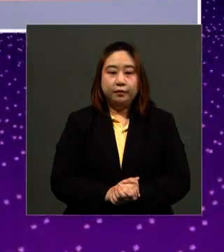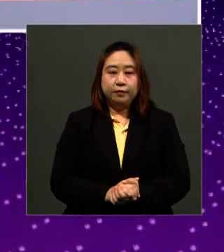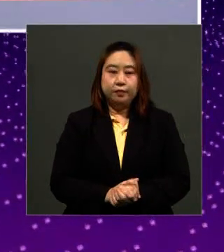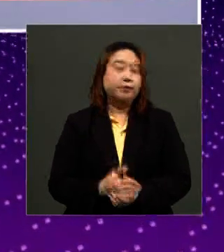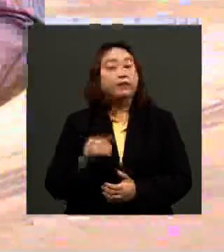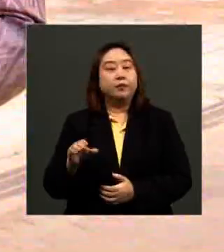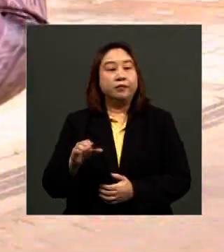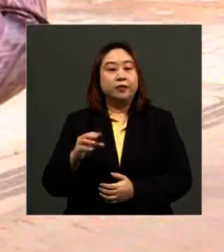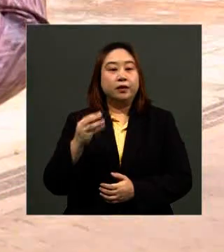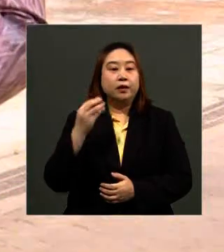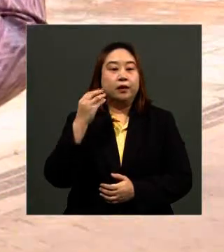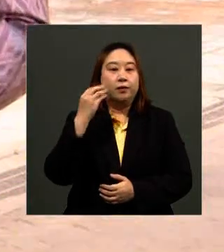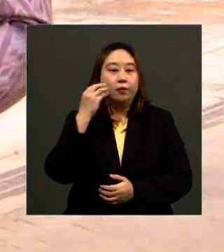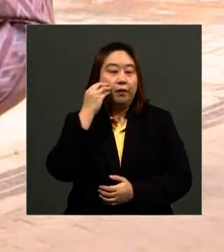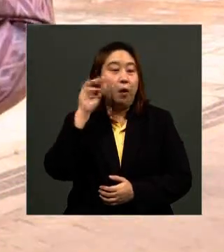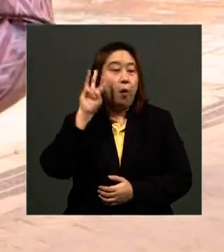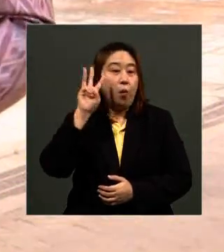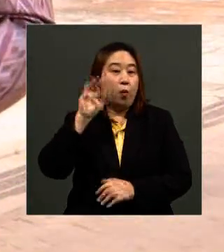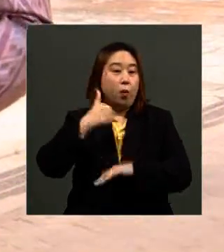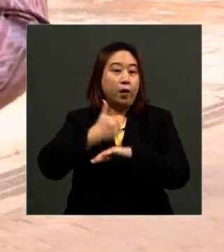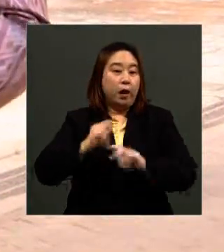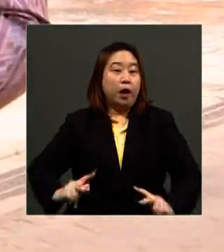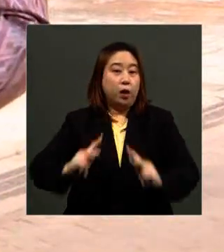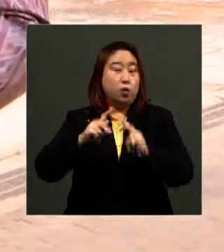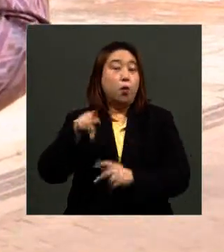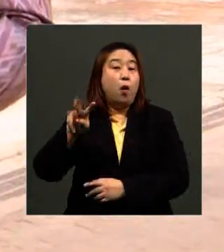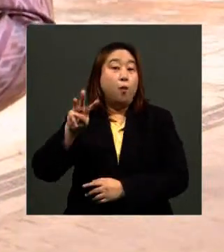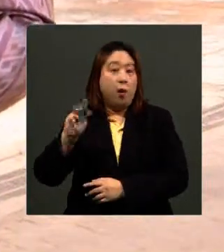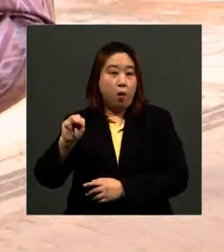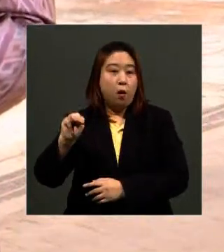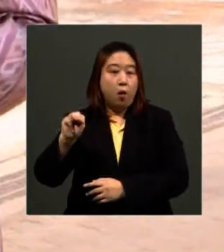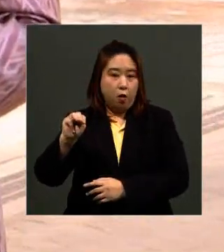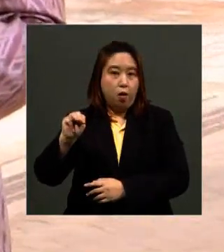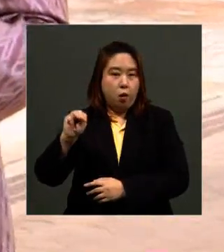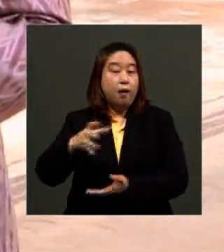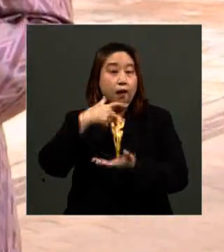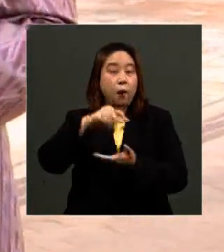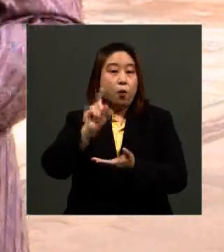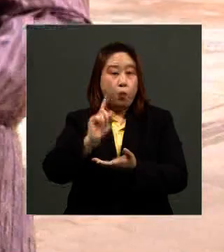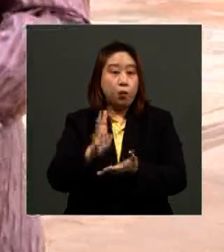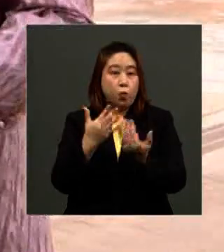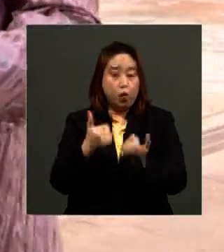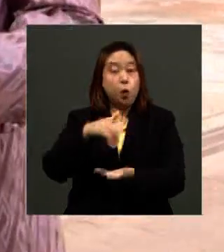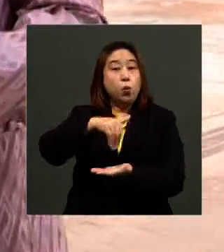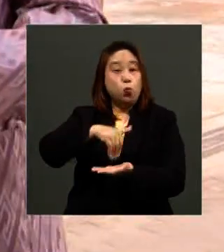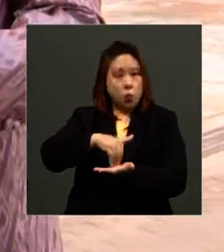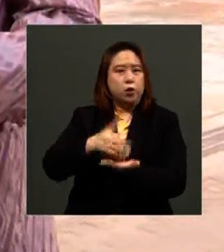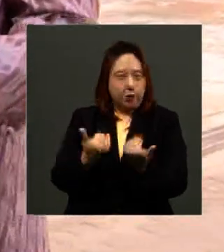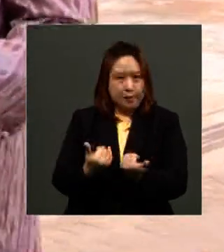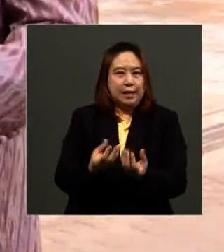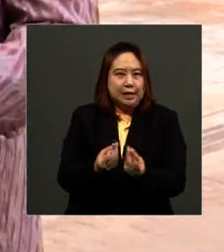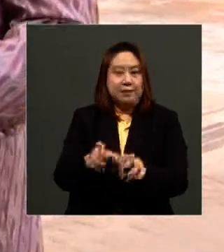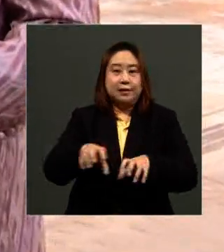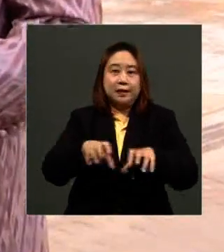ศิลปะอาชารัฐมนตรีว่าการกระทรวงการพัฒนาสังคมและความมั่นคงของมนุษย์หรือว่าพมเปิดเผยนะครับว่าศูนย์เร่งรัดจัดการ